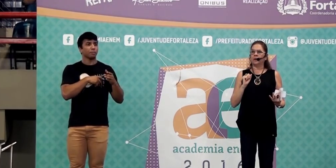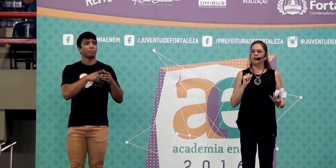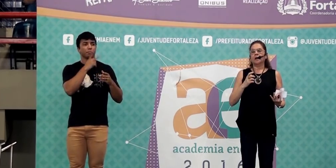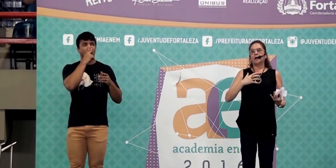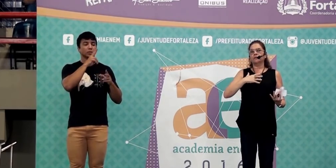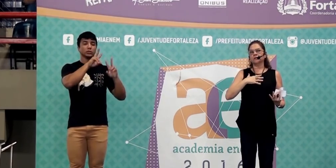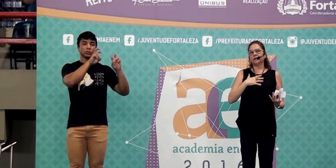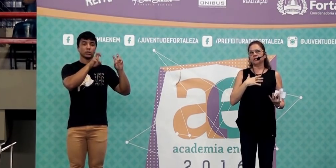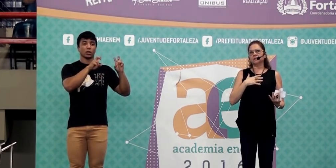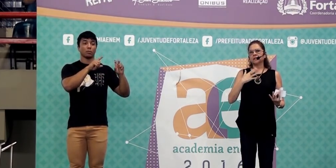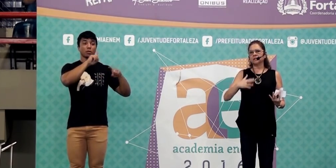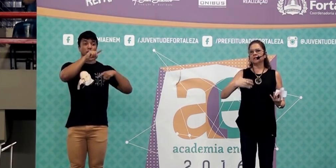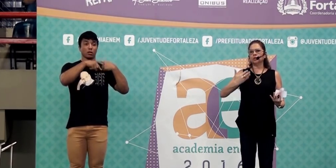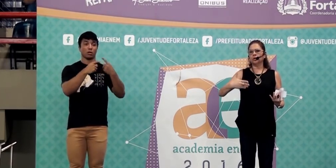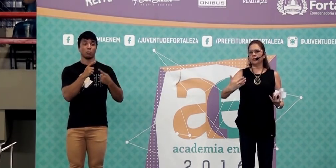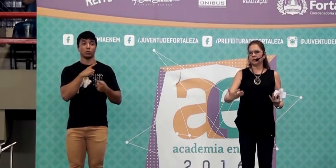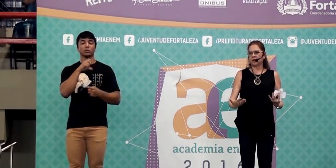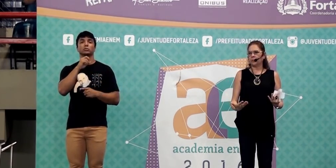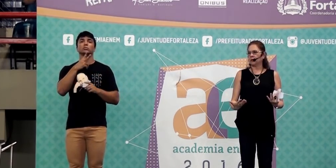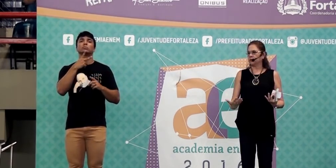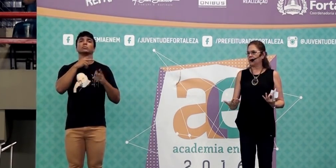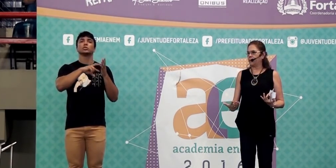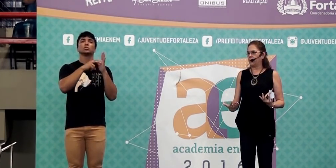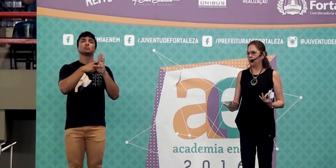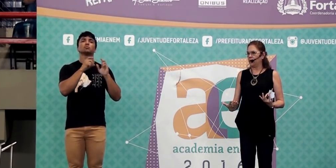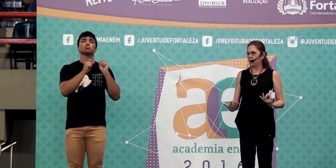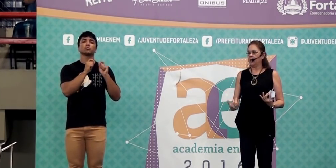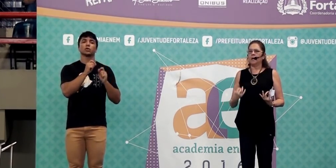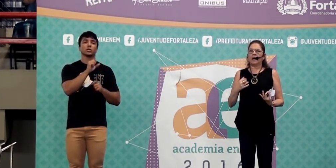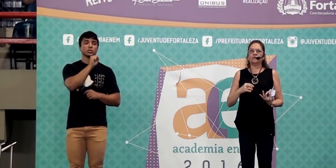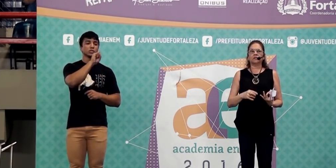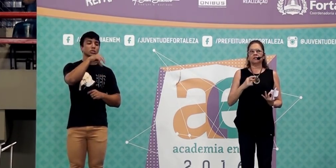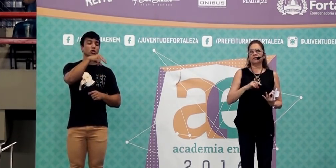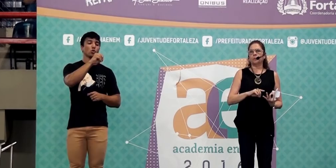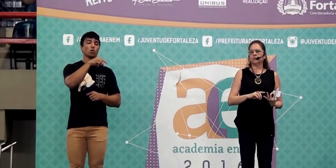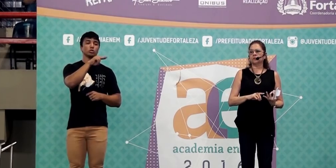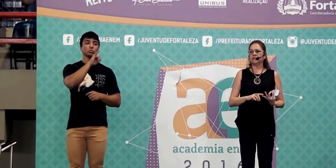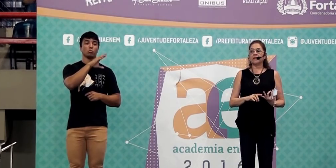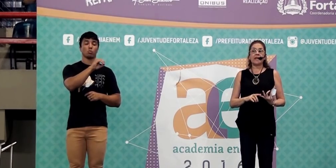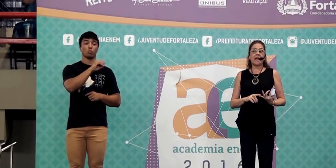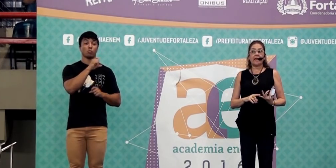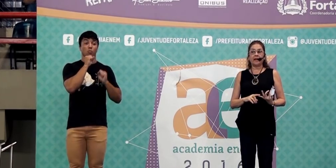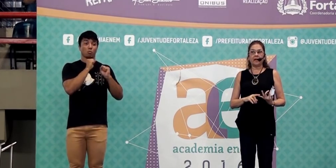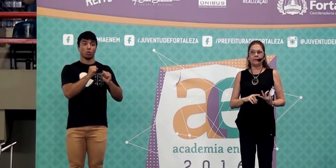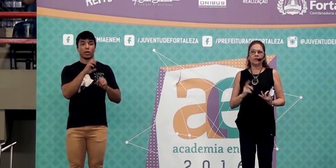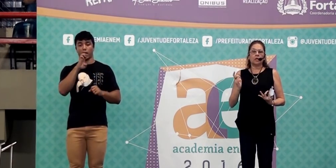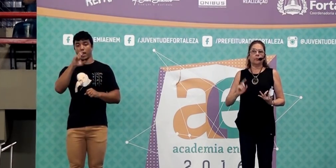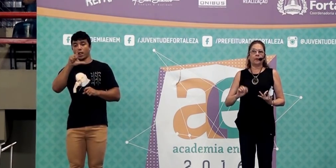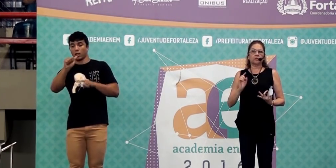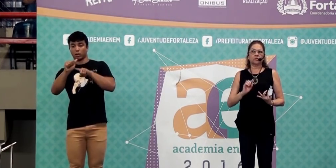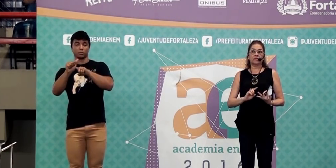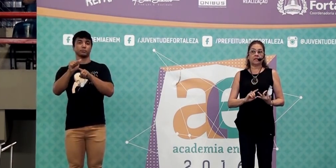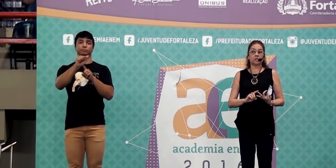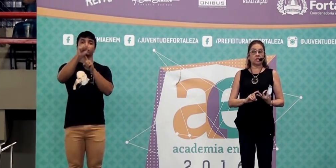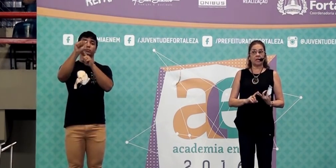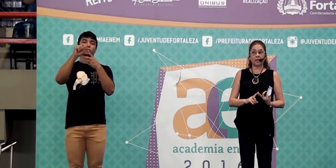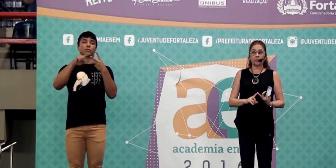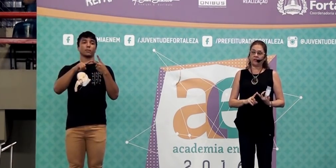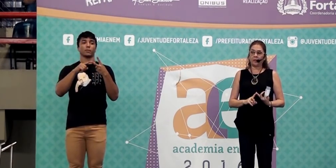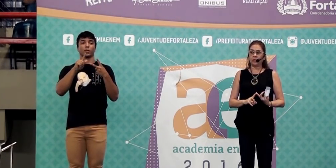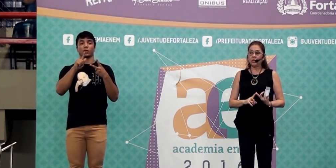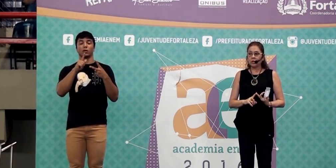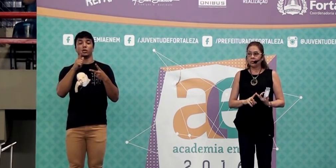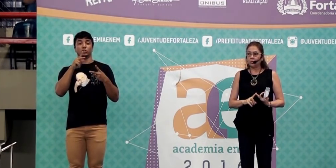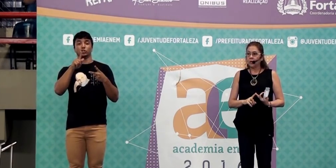no tema. Aí você diz, que sinônimos eu posso dar para a mulher? Aí você diz, eu posso dizer ela, eu posso dizer